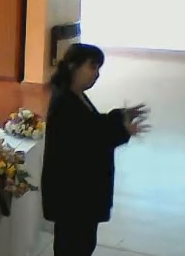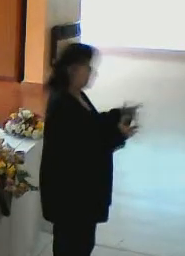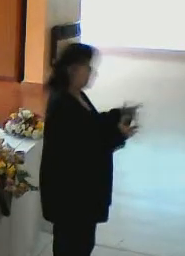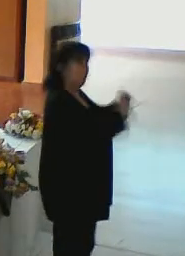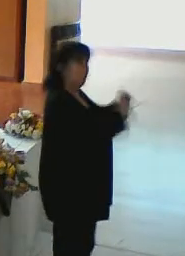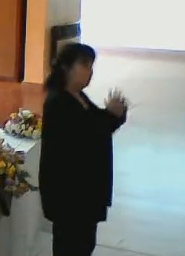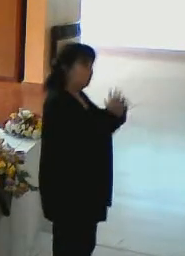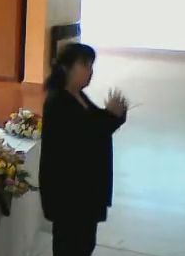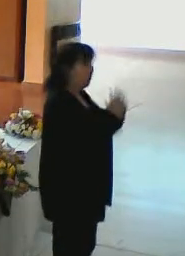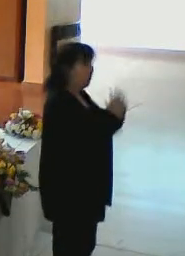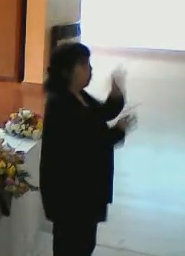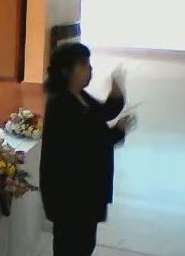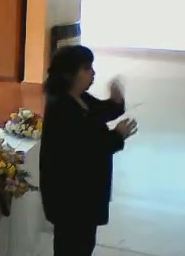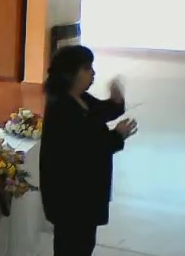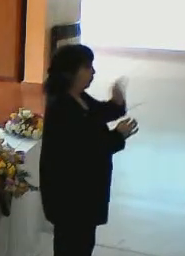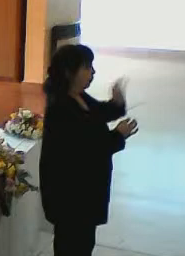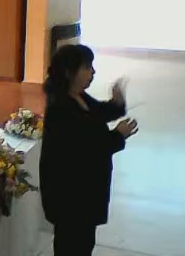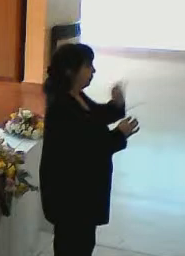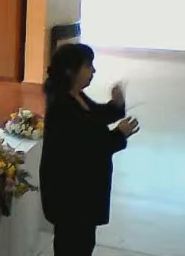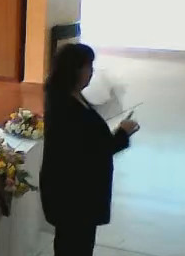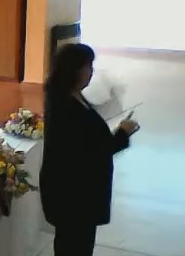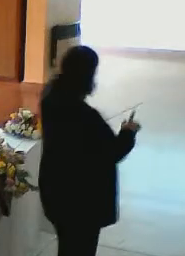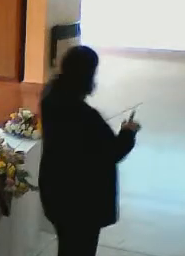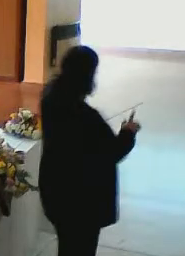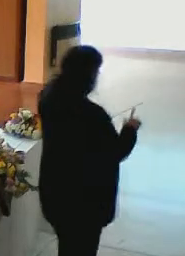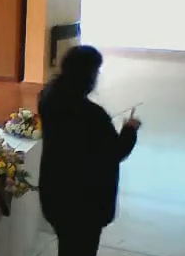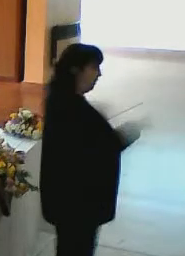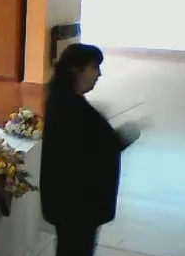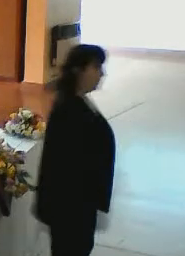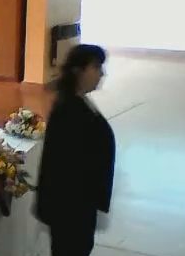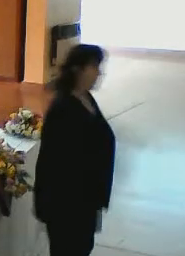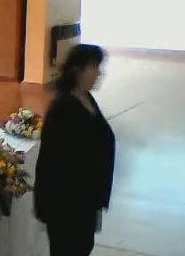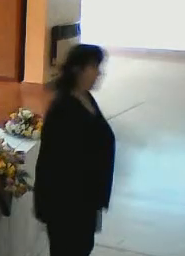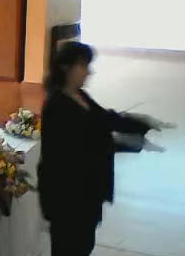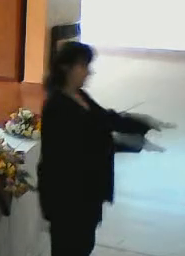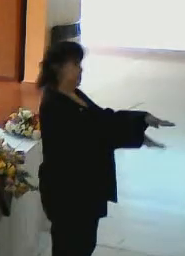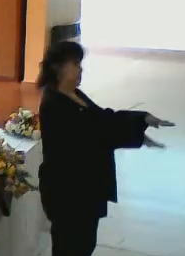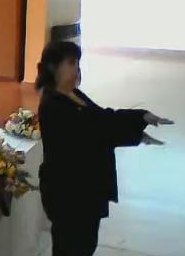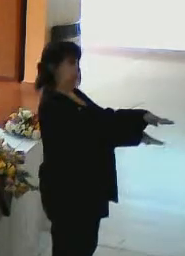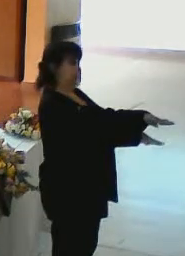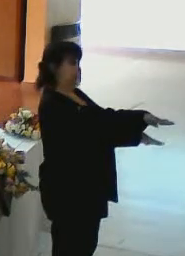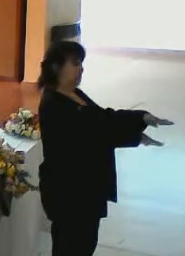o al revés, hace una hiperextensión de las piernas y están muy rígidos.